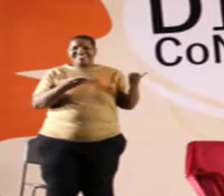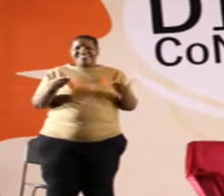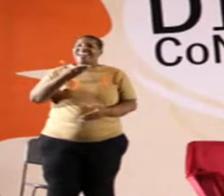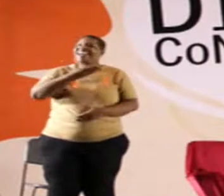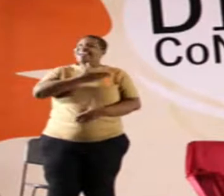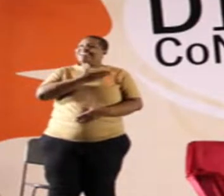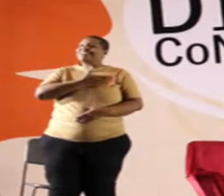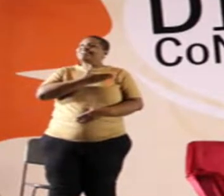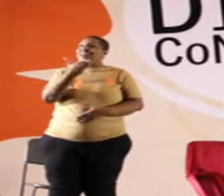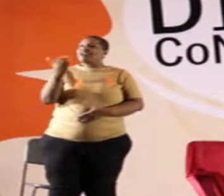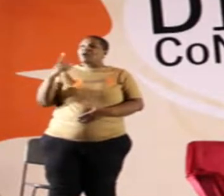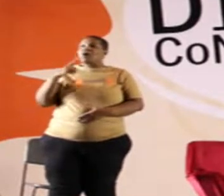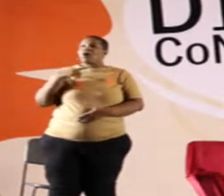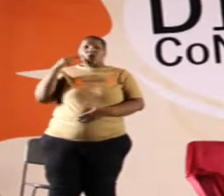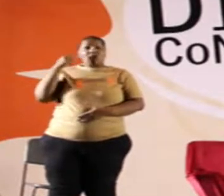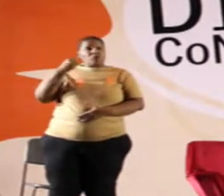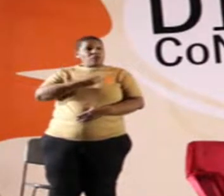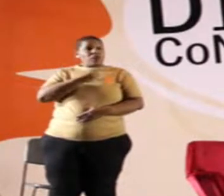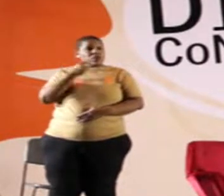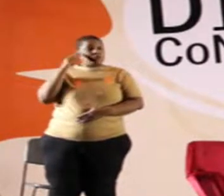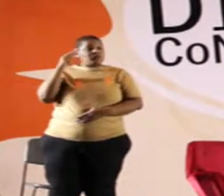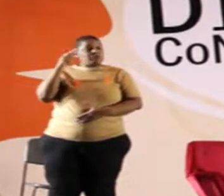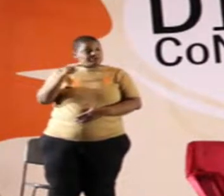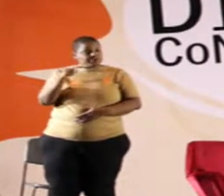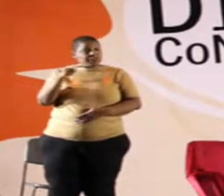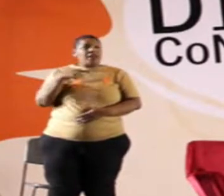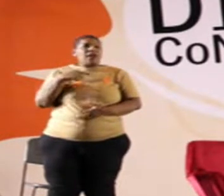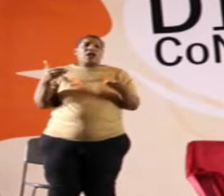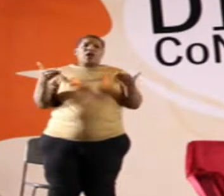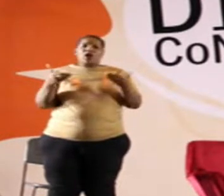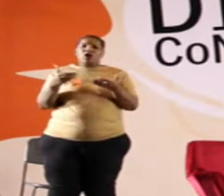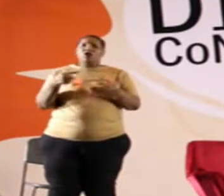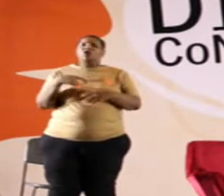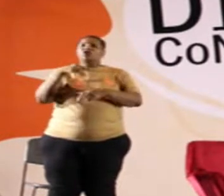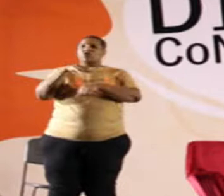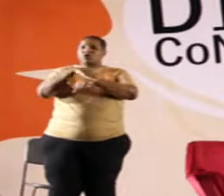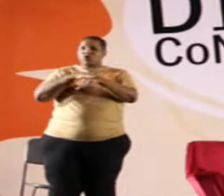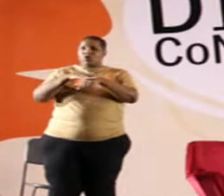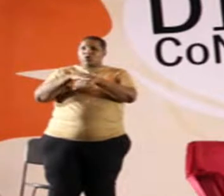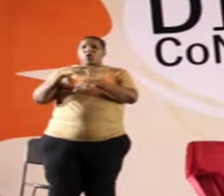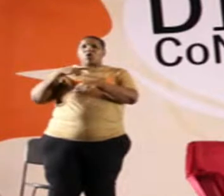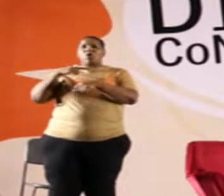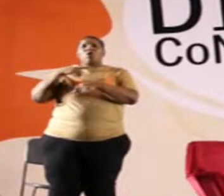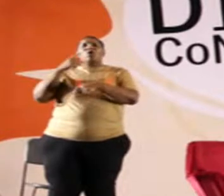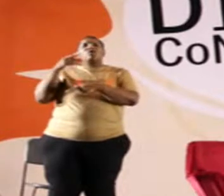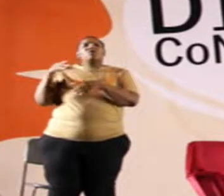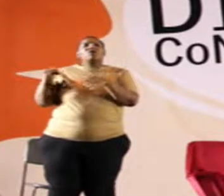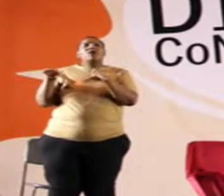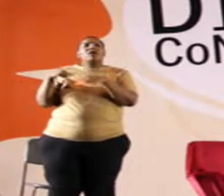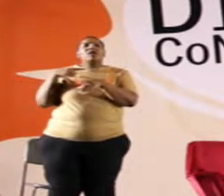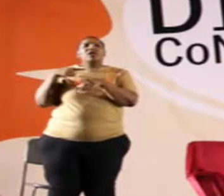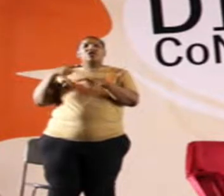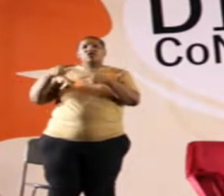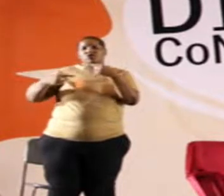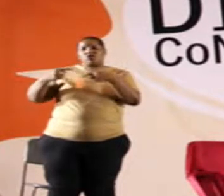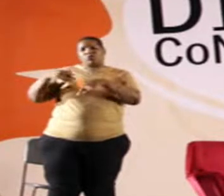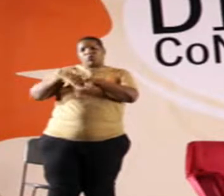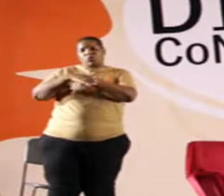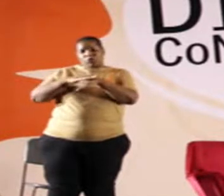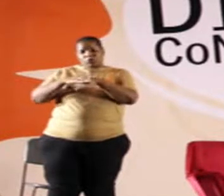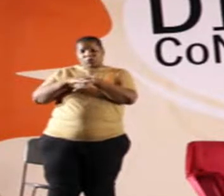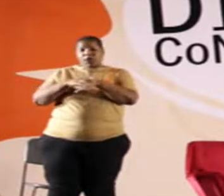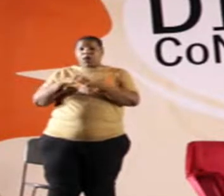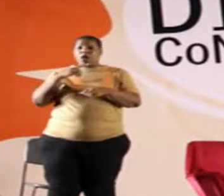amigos e amigas que vieram prestigiar esta edição do ciclo de conferência Diálogos Contemporâneos.